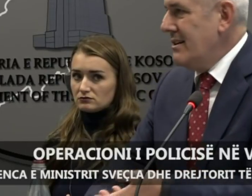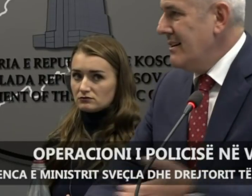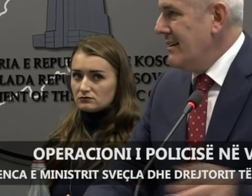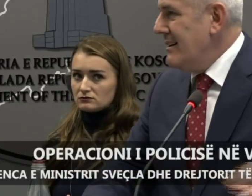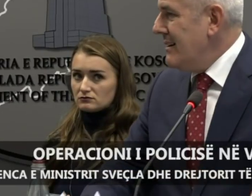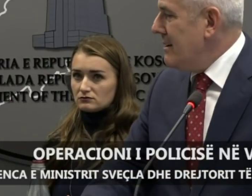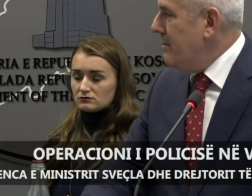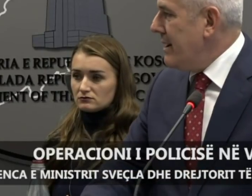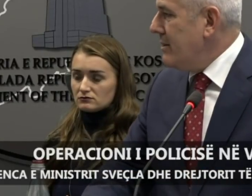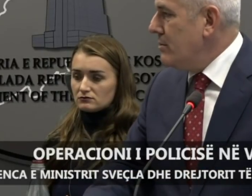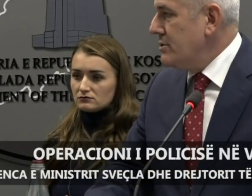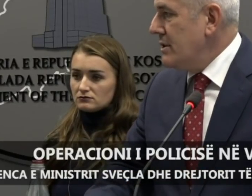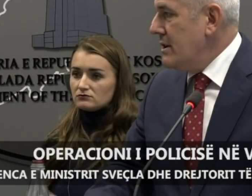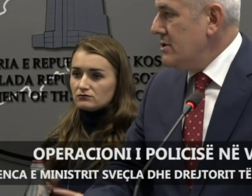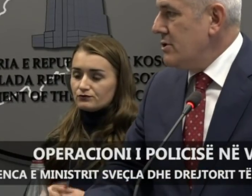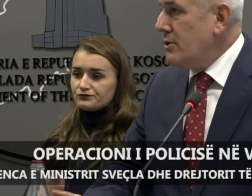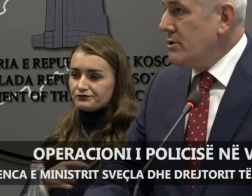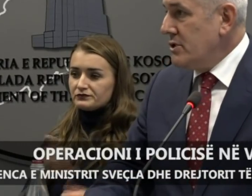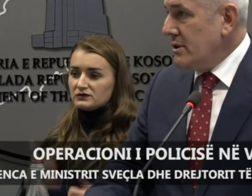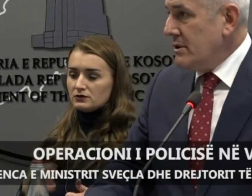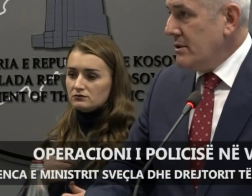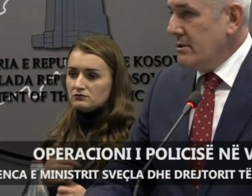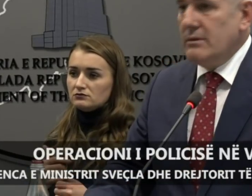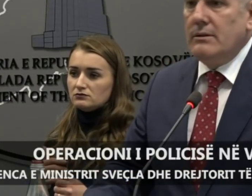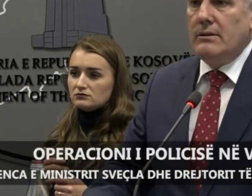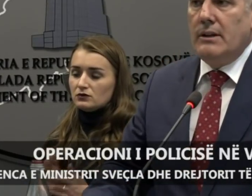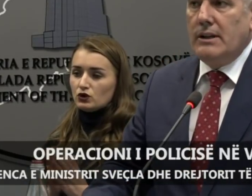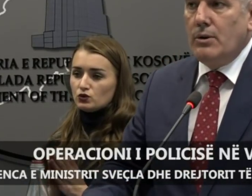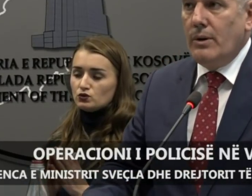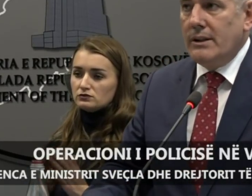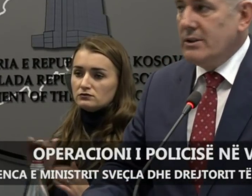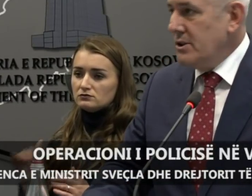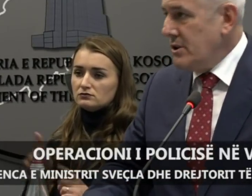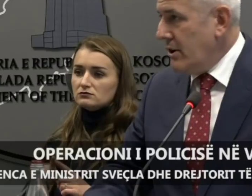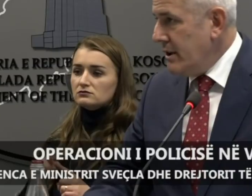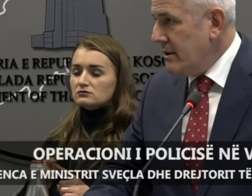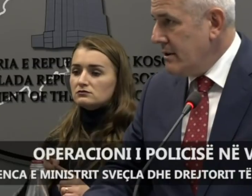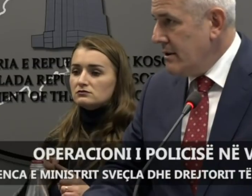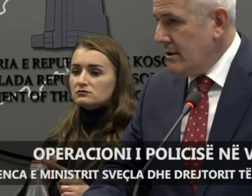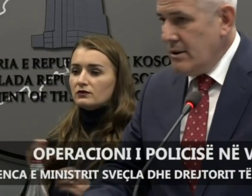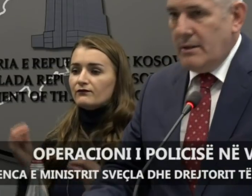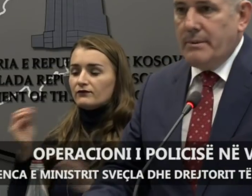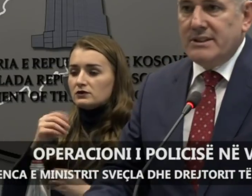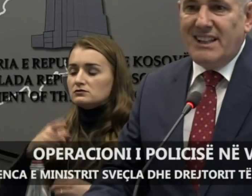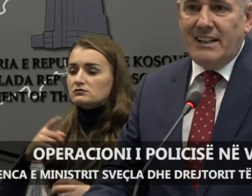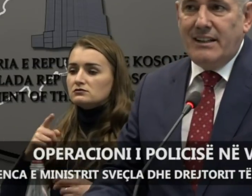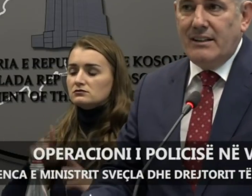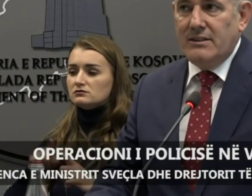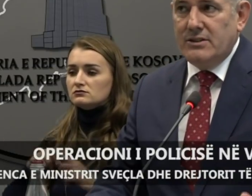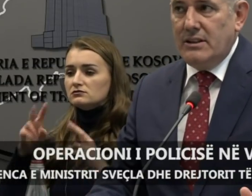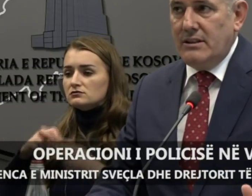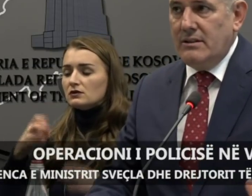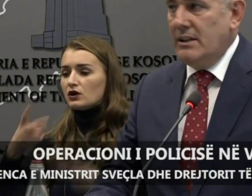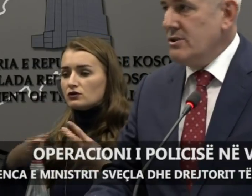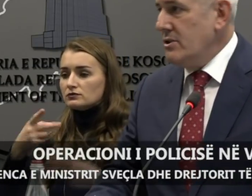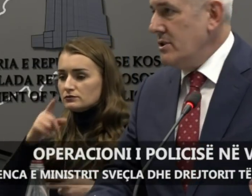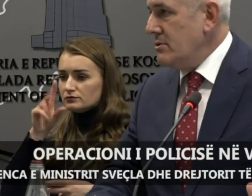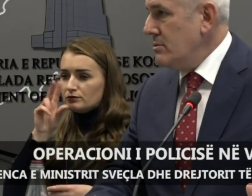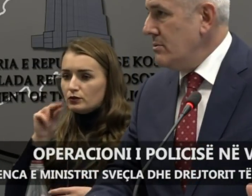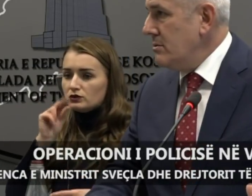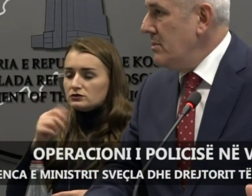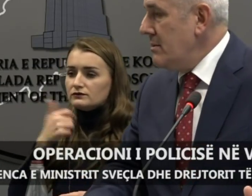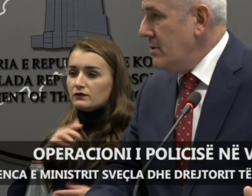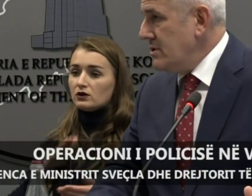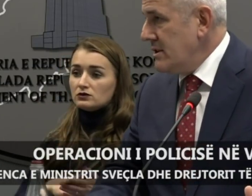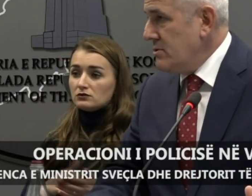tashmë dhe para jush, që kjo gjë të hetohet në detaje, dhe pastaj nëse del që është